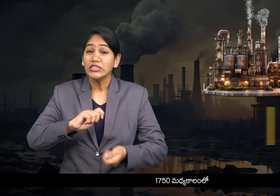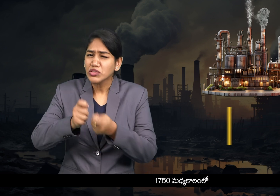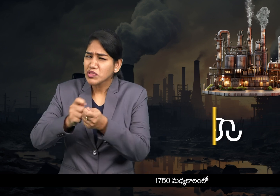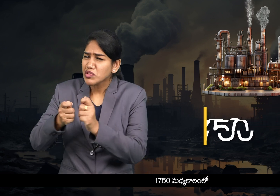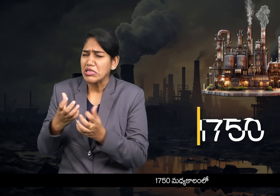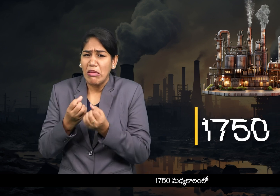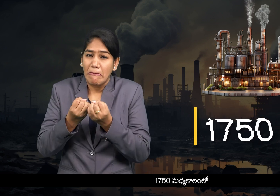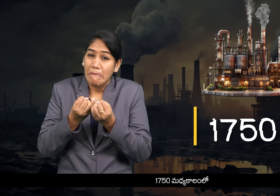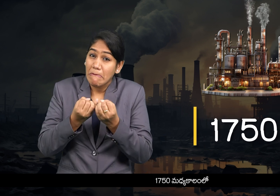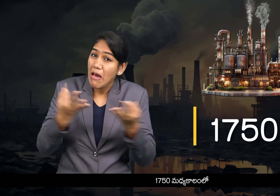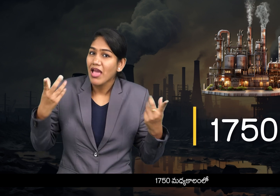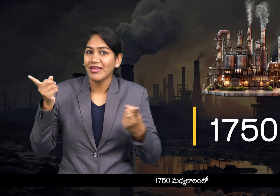మధ్యకాలంలో